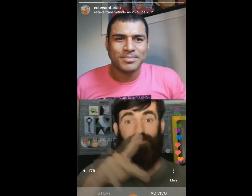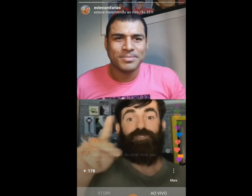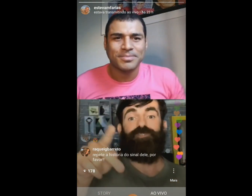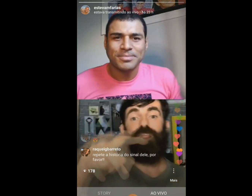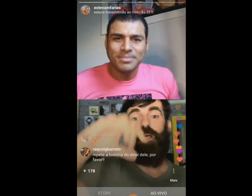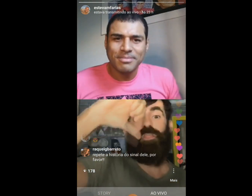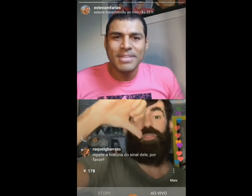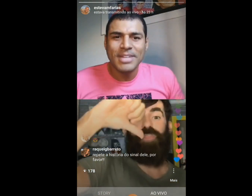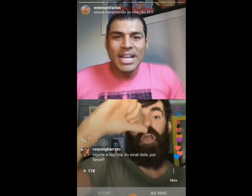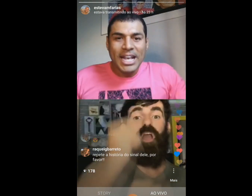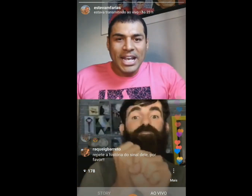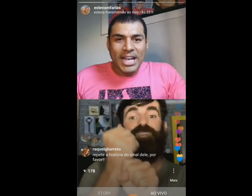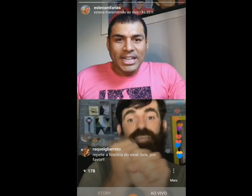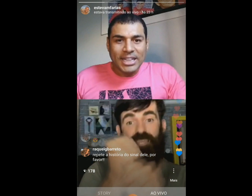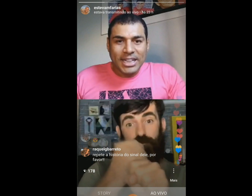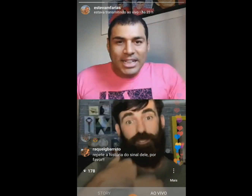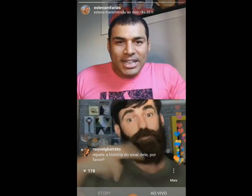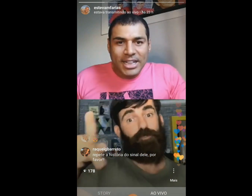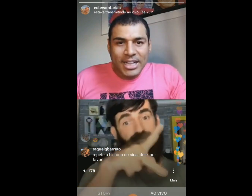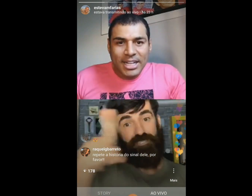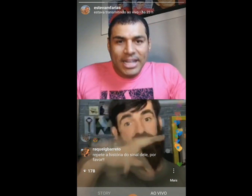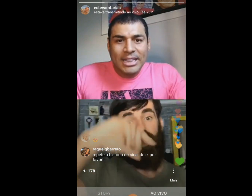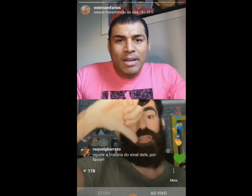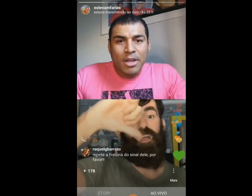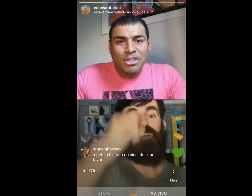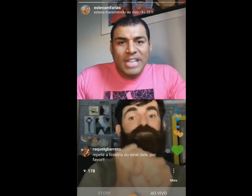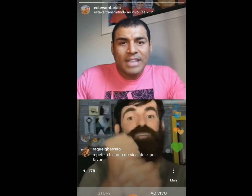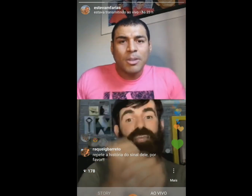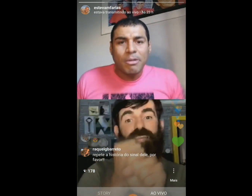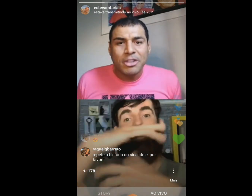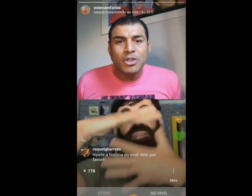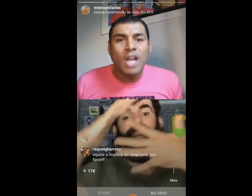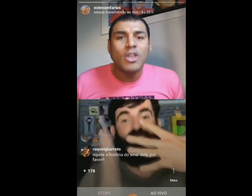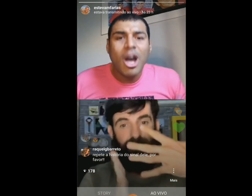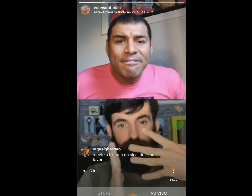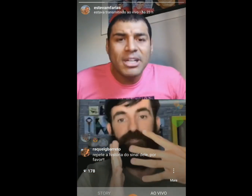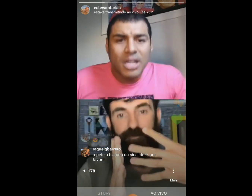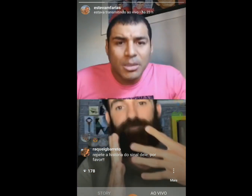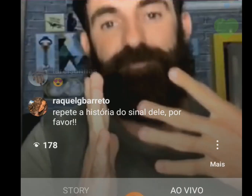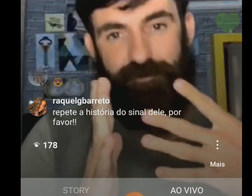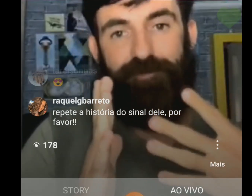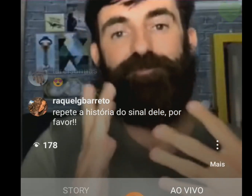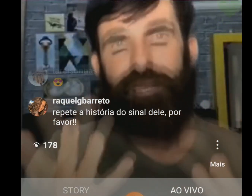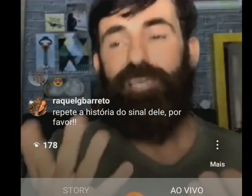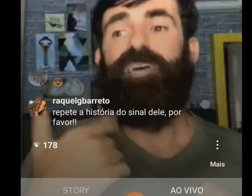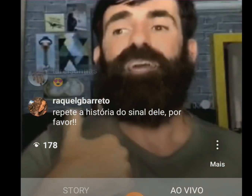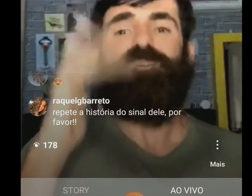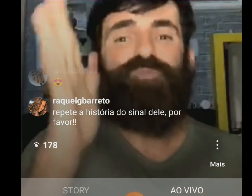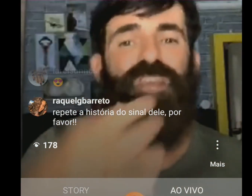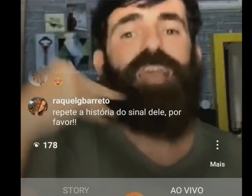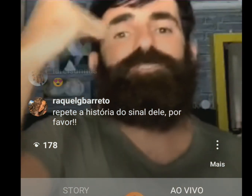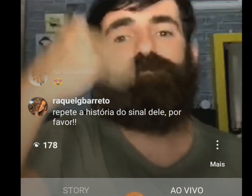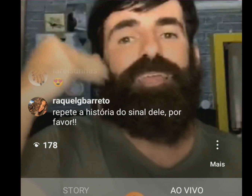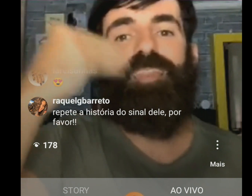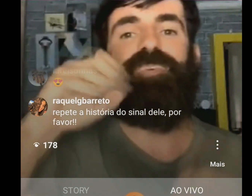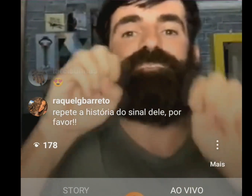Então, eu já sou professor de Libras há 9 anos. Então, eu já tenho experiência de ensinar surdos no